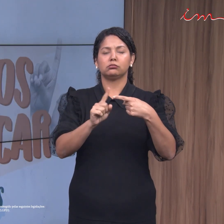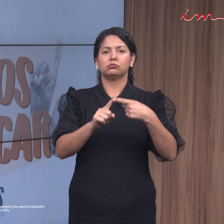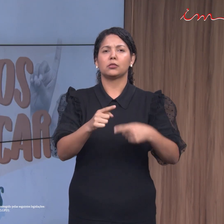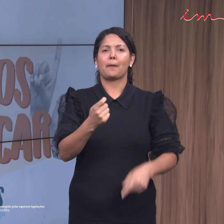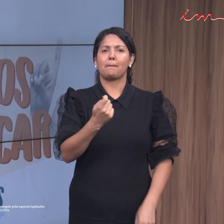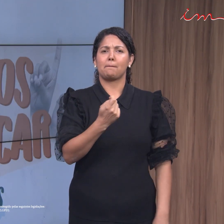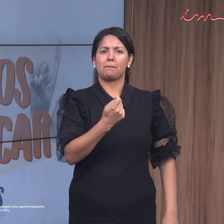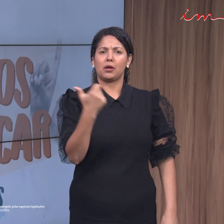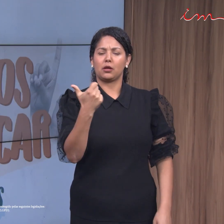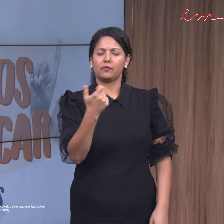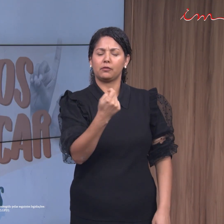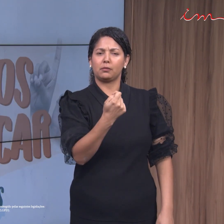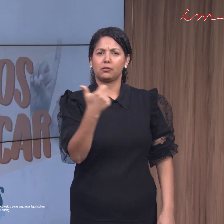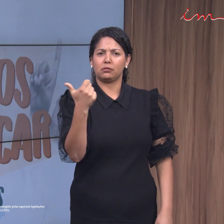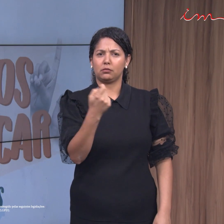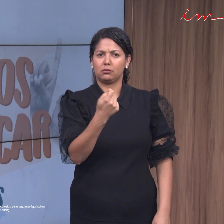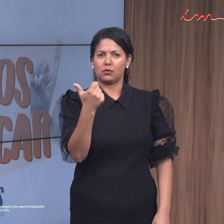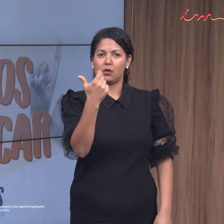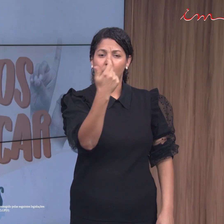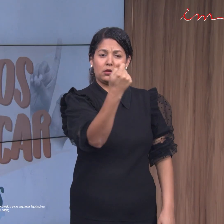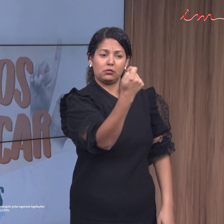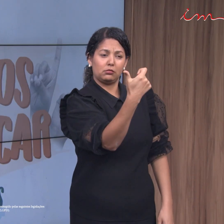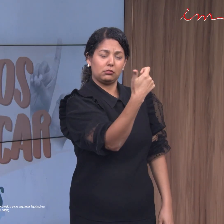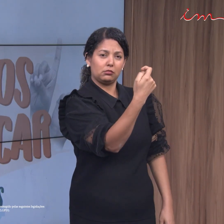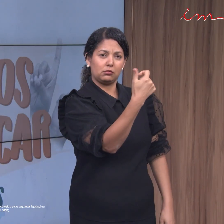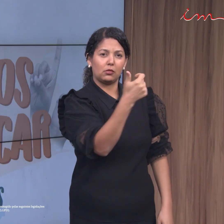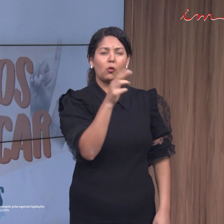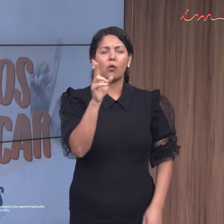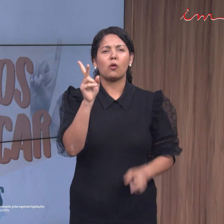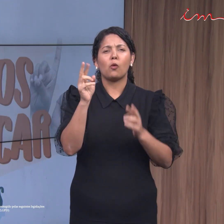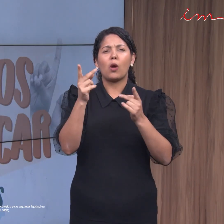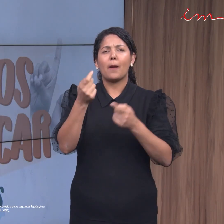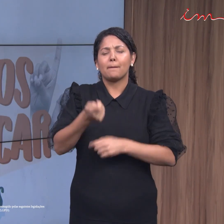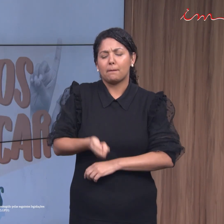Nós temos dois sinais. Benefício, ó,